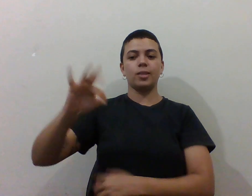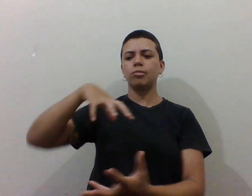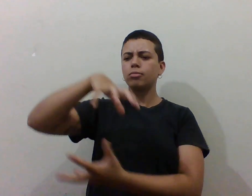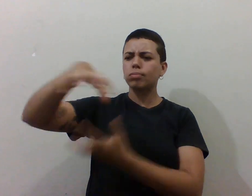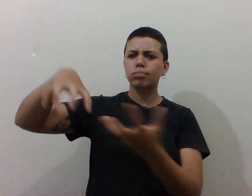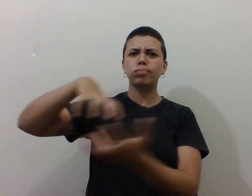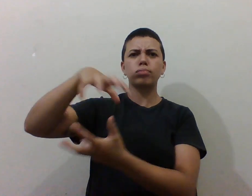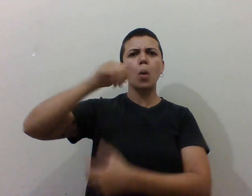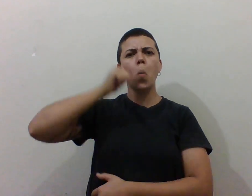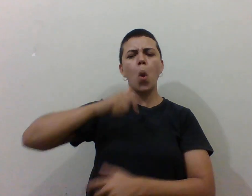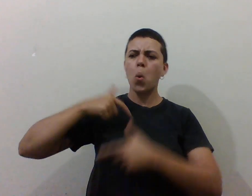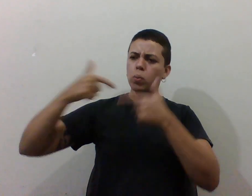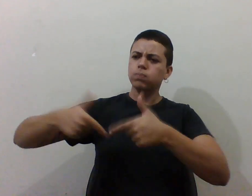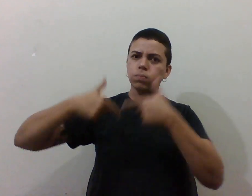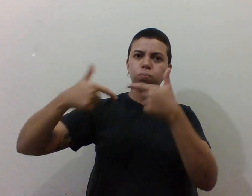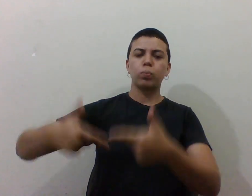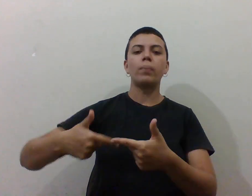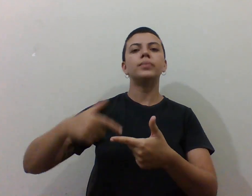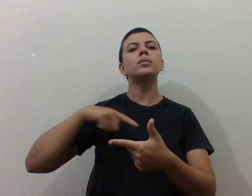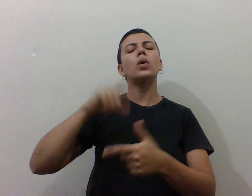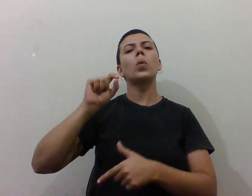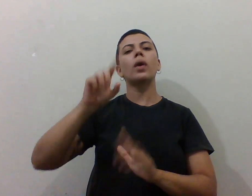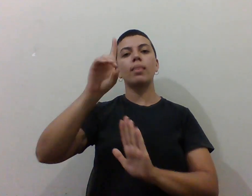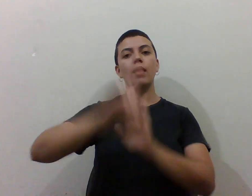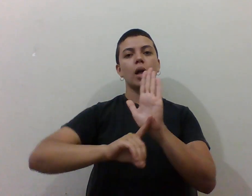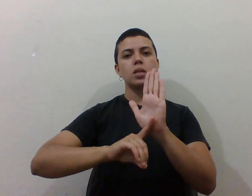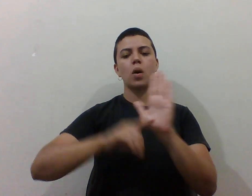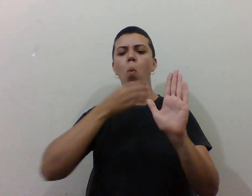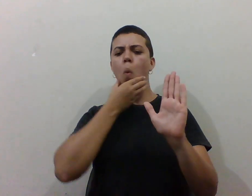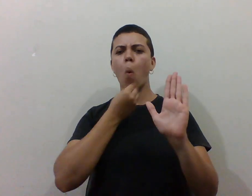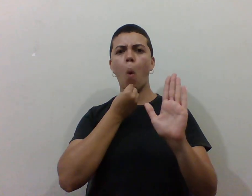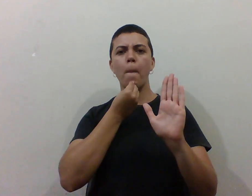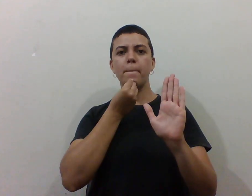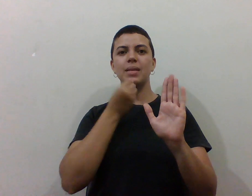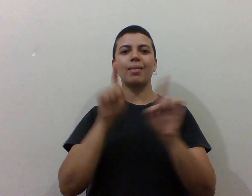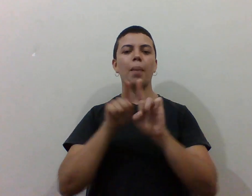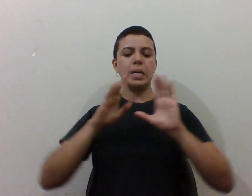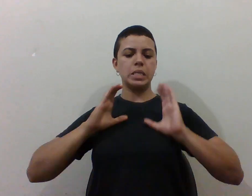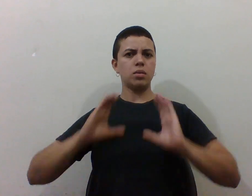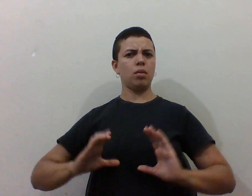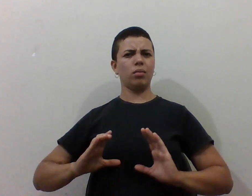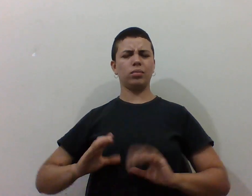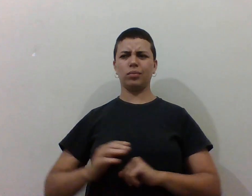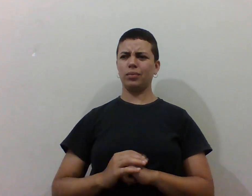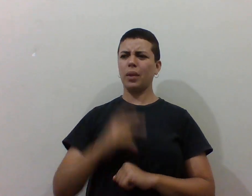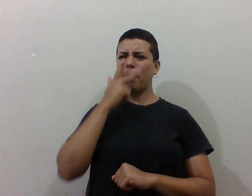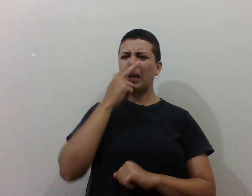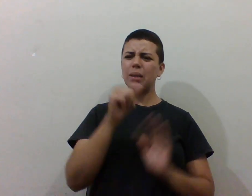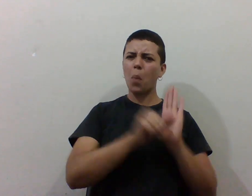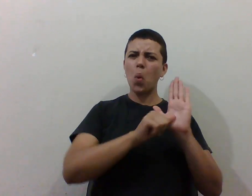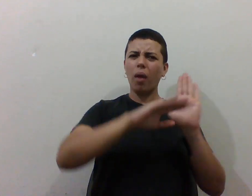Direitos que veio, Declaração de Direitos do homem e do cidadão, excluiu as mulheres de um reconhecimento